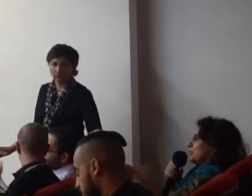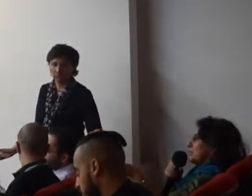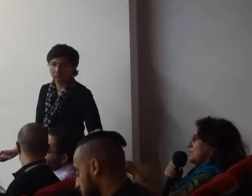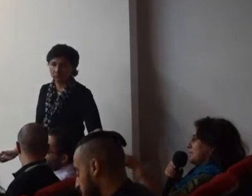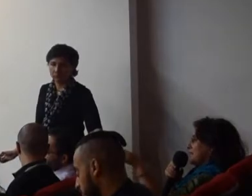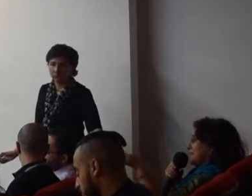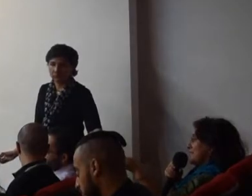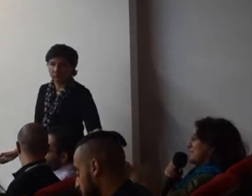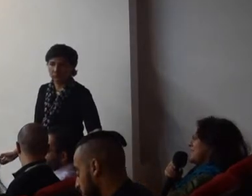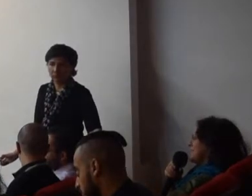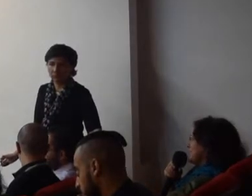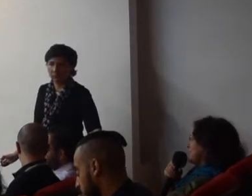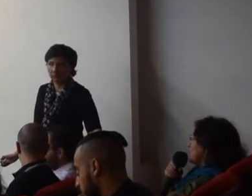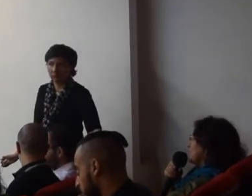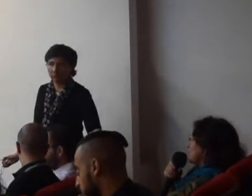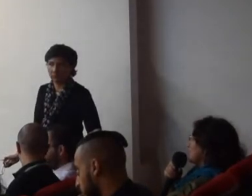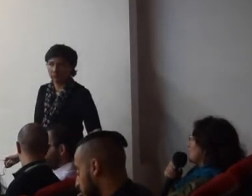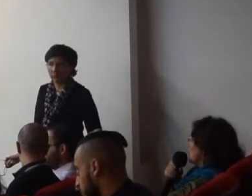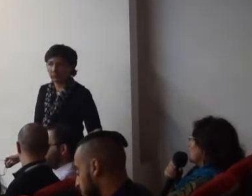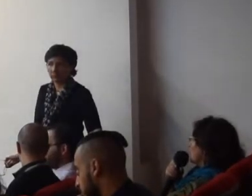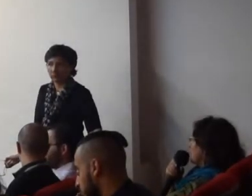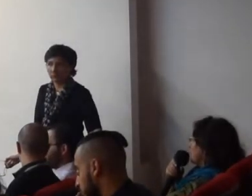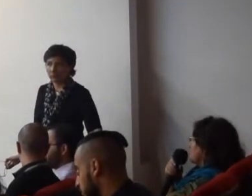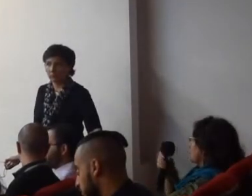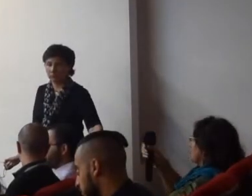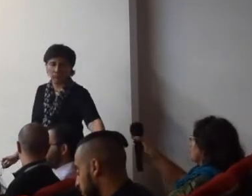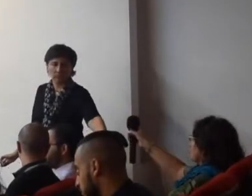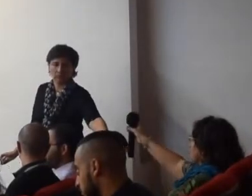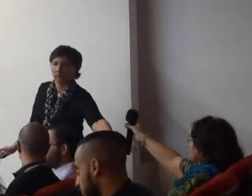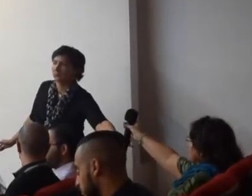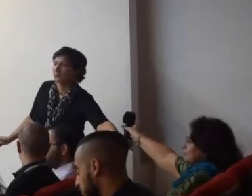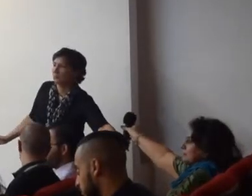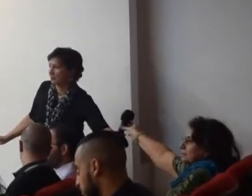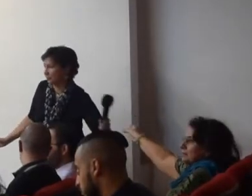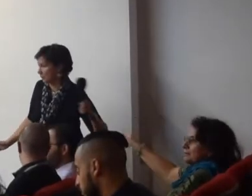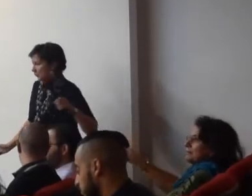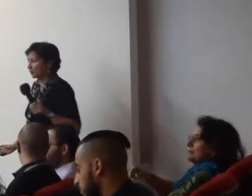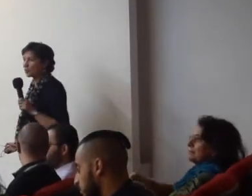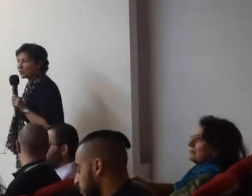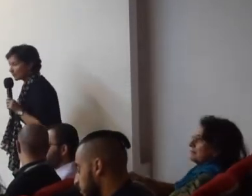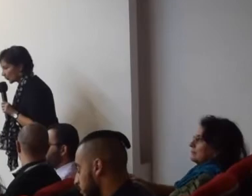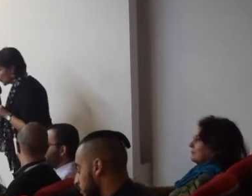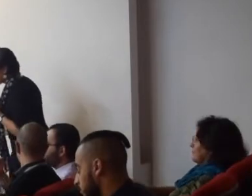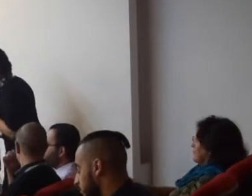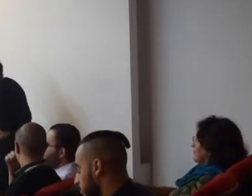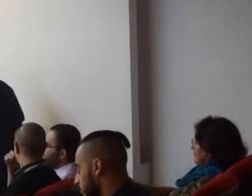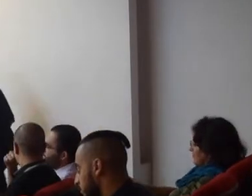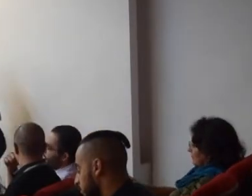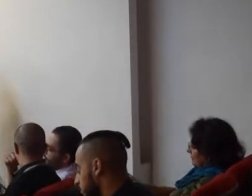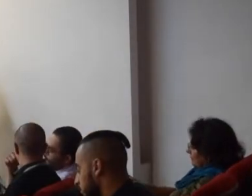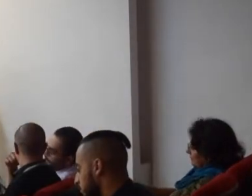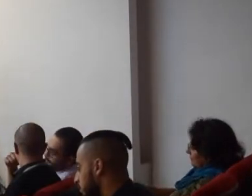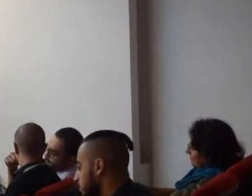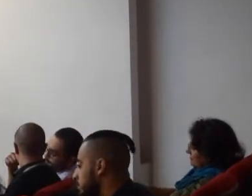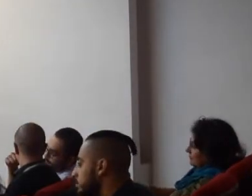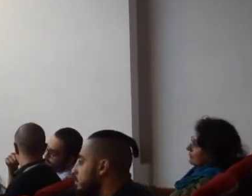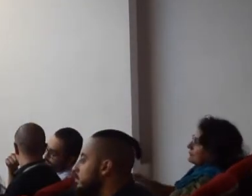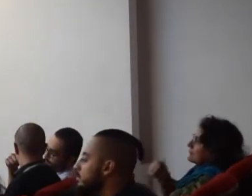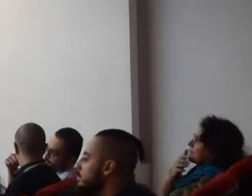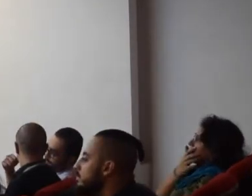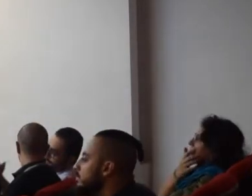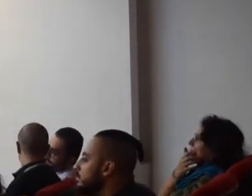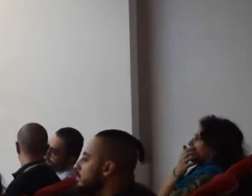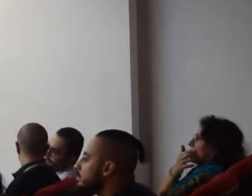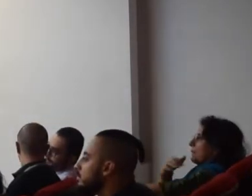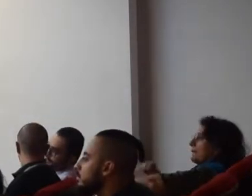proceso de sistematización, cómo se haría. Bueno, hay una propuesta. ¿Qué otra o qué piensan